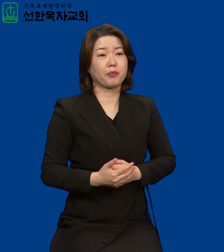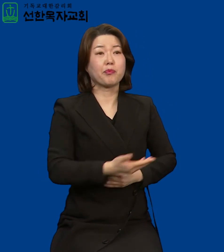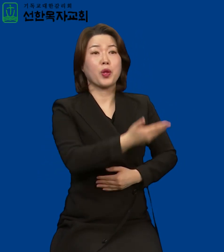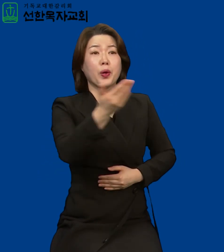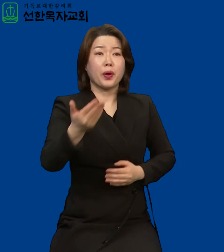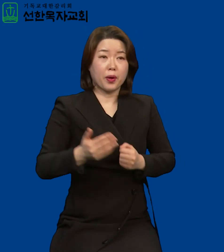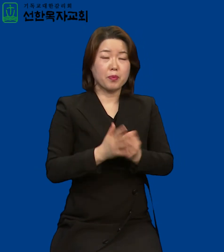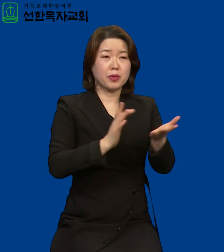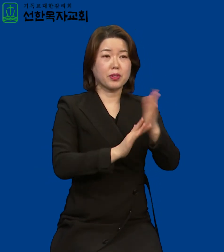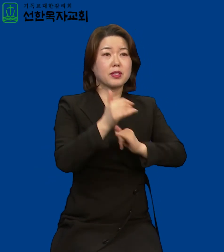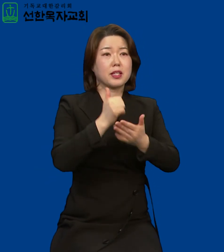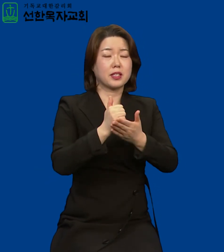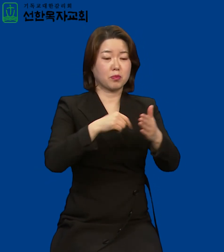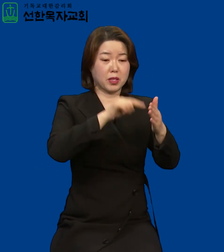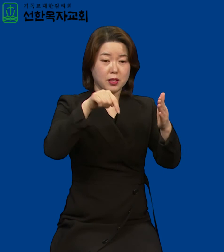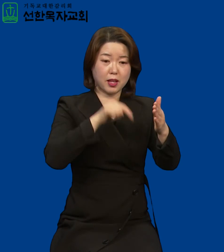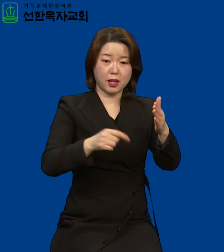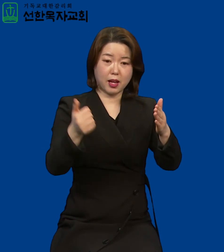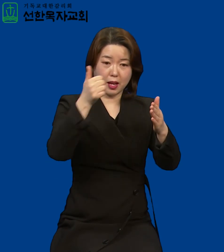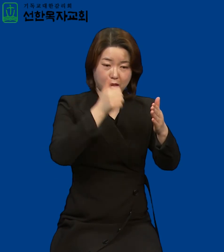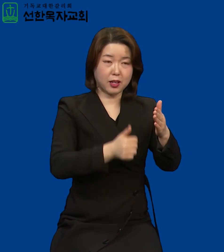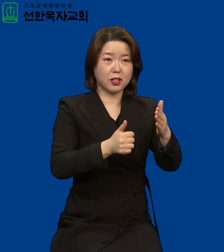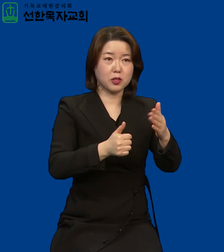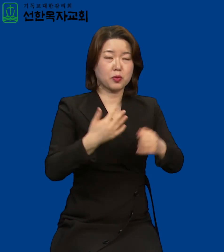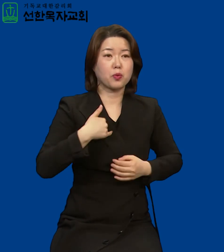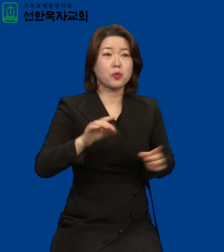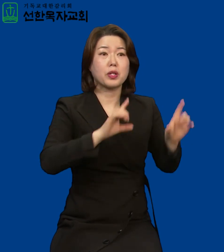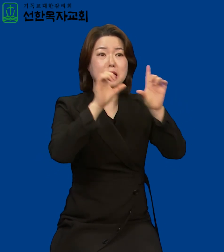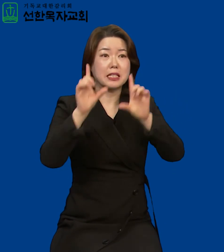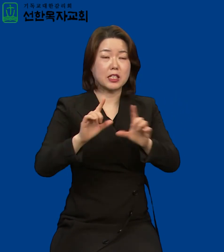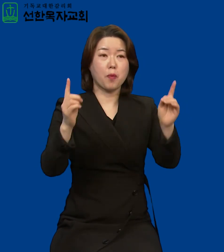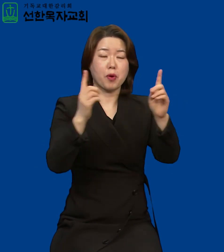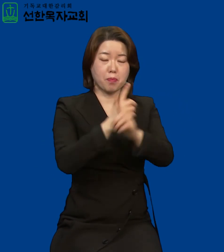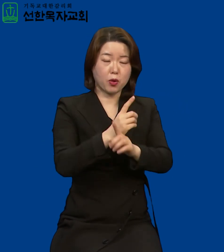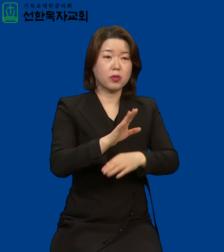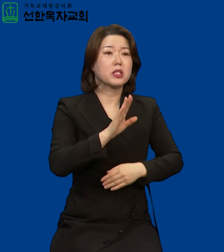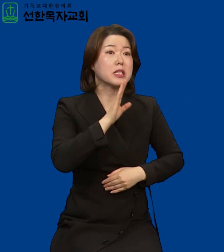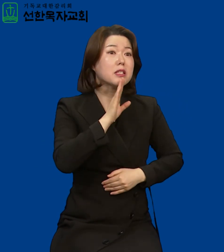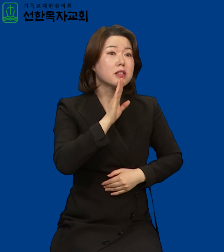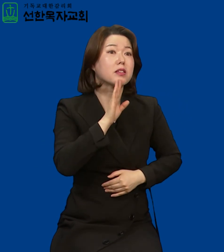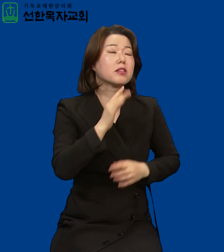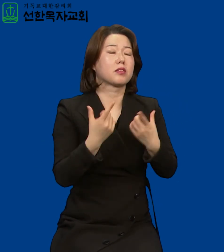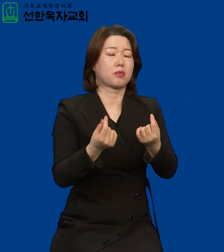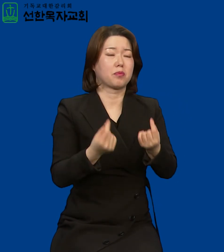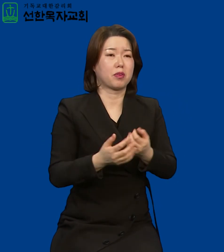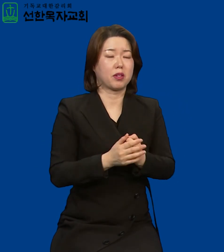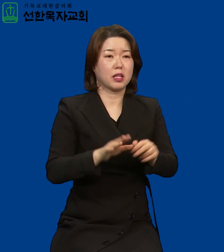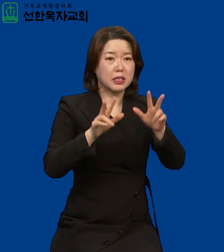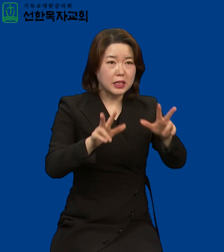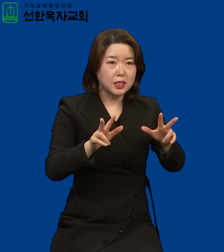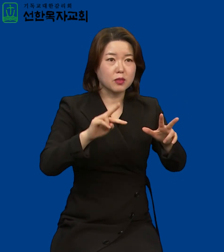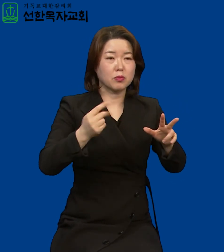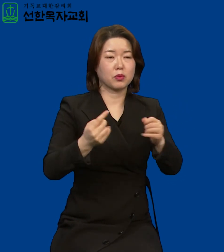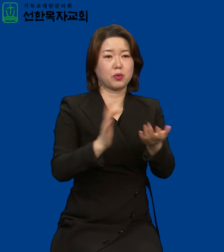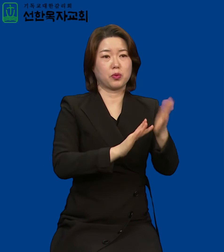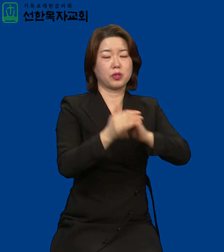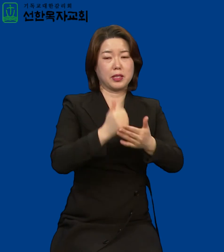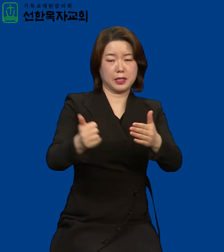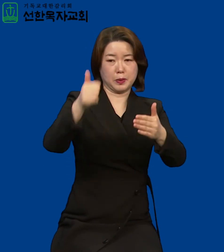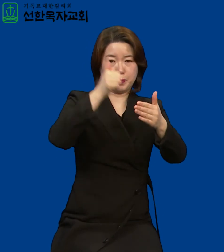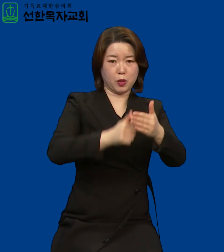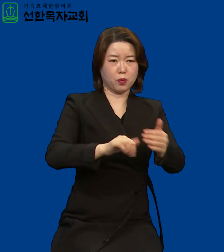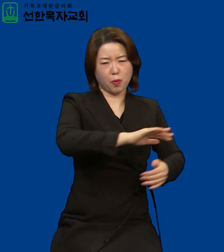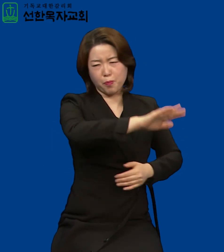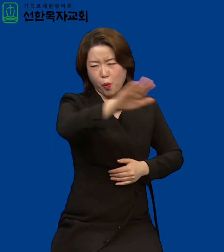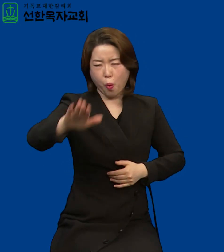여러분, 예수님께서 우리 안에 계시고 우리의 삶을 바꾸시는 일은 실제예요. 지금도 예수를 영접한 모든